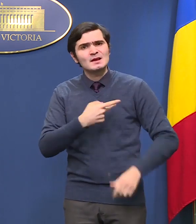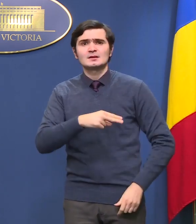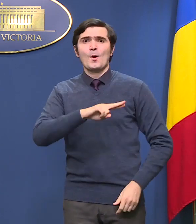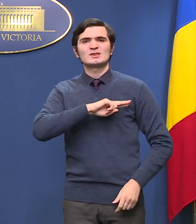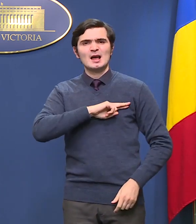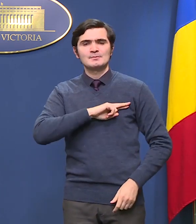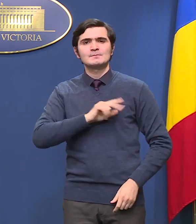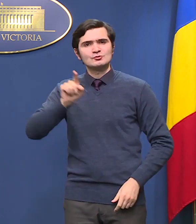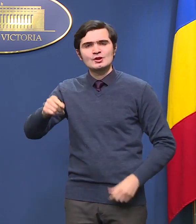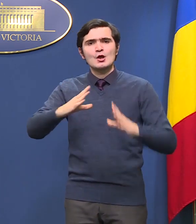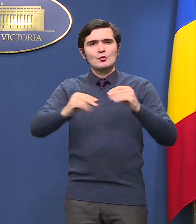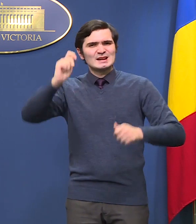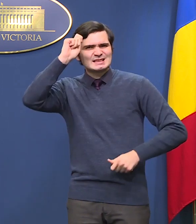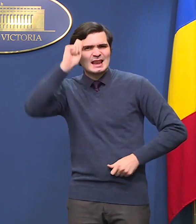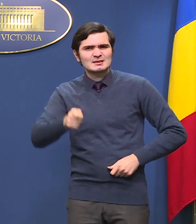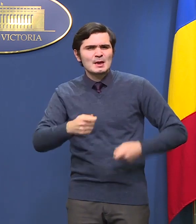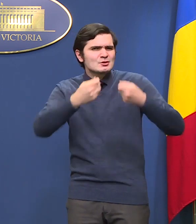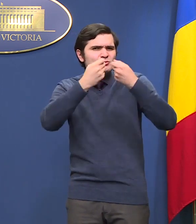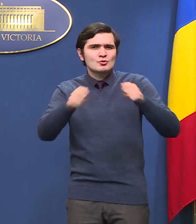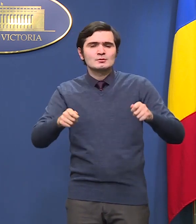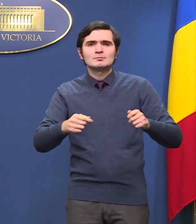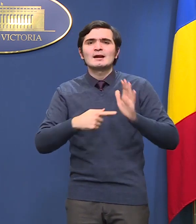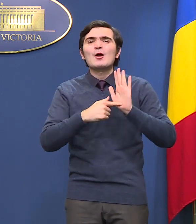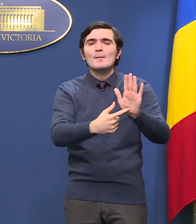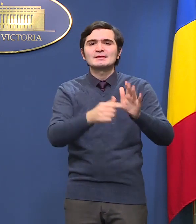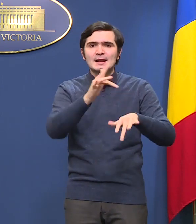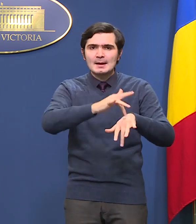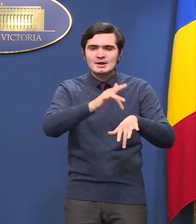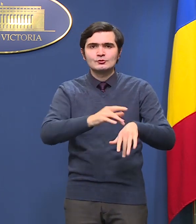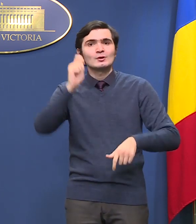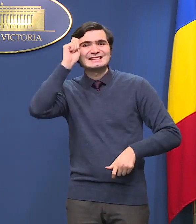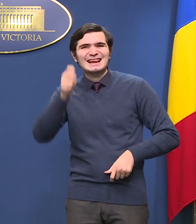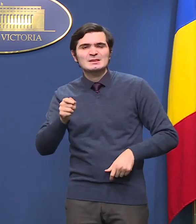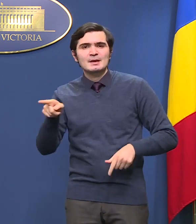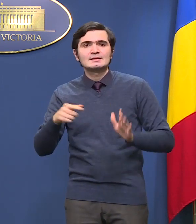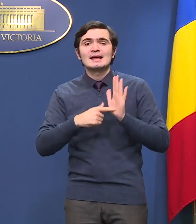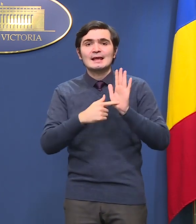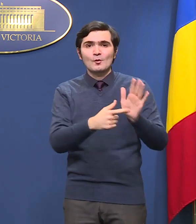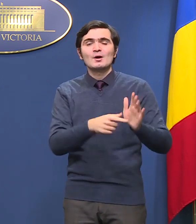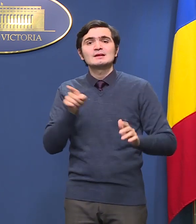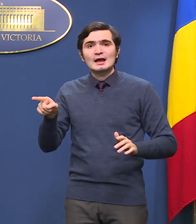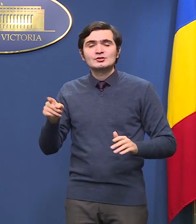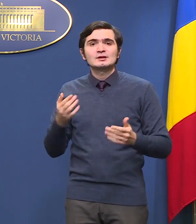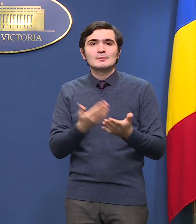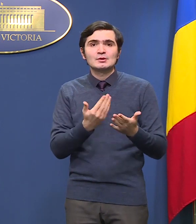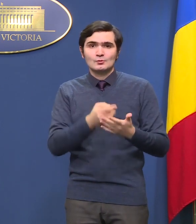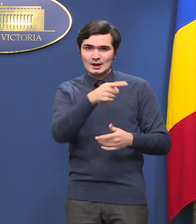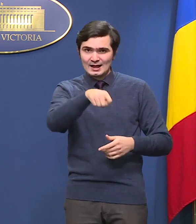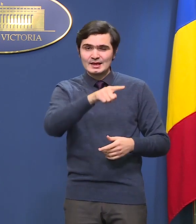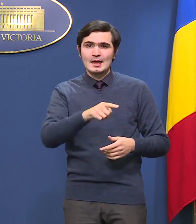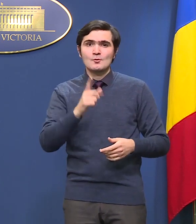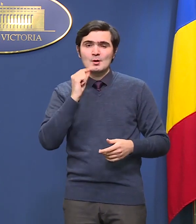respecte întru totul recomandările medicilor, recomandările prin care se pot feri